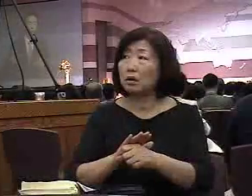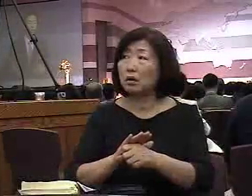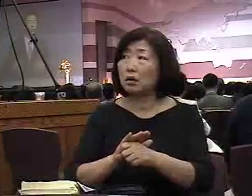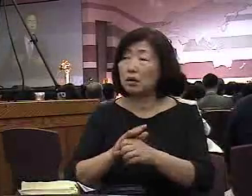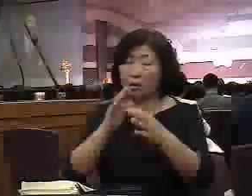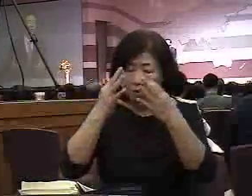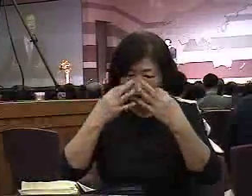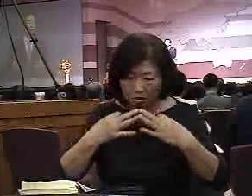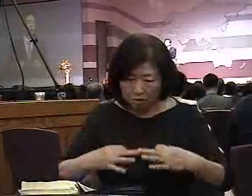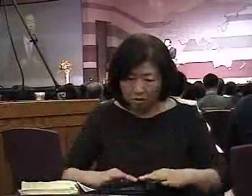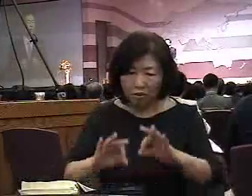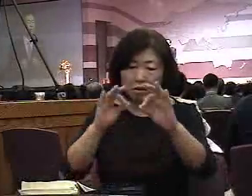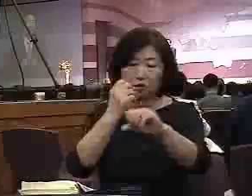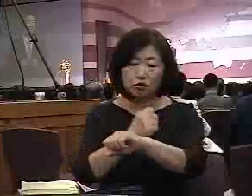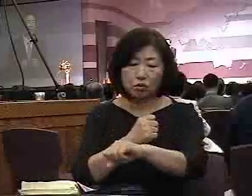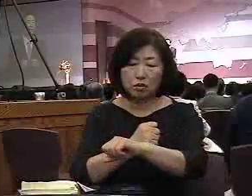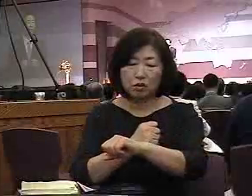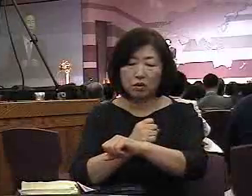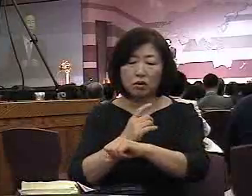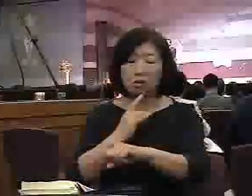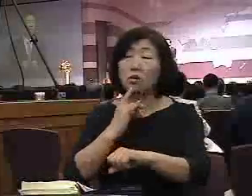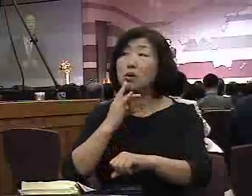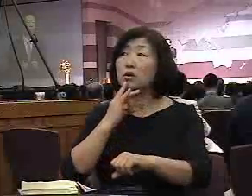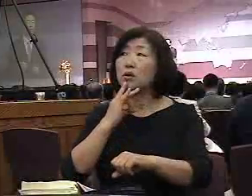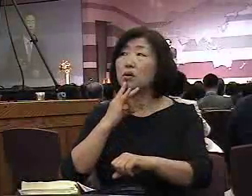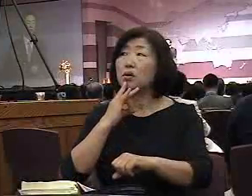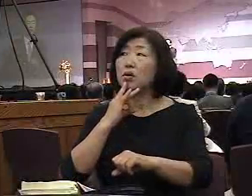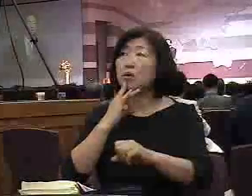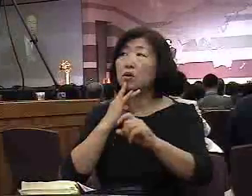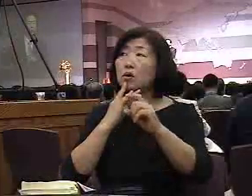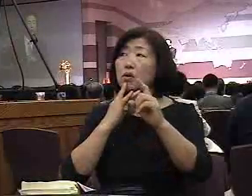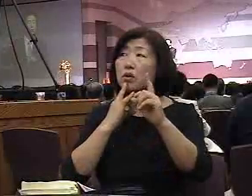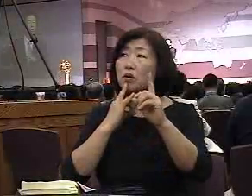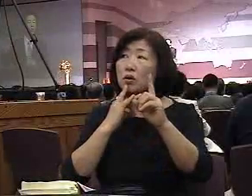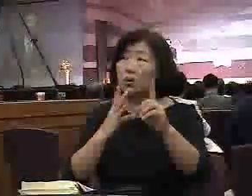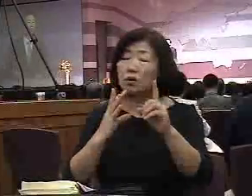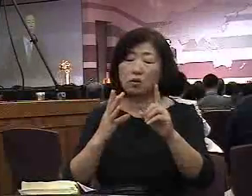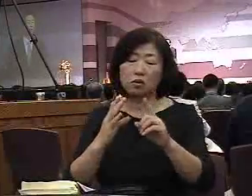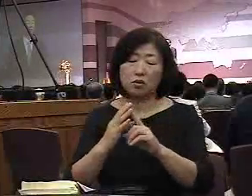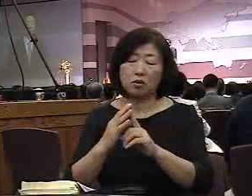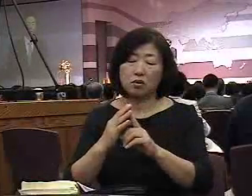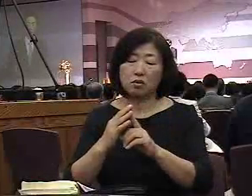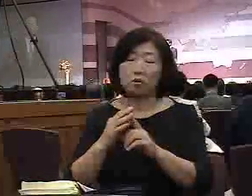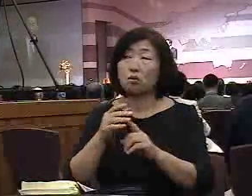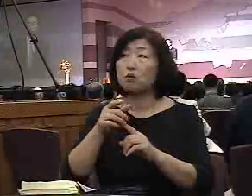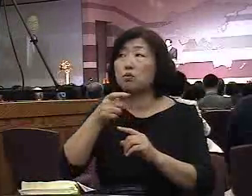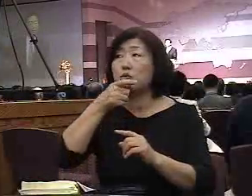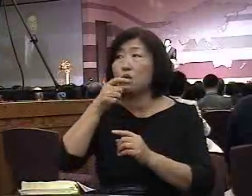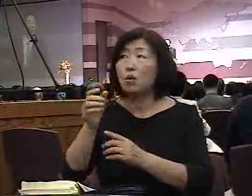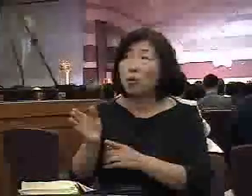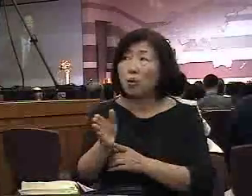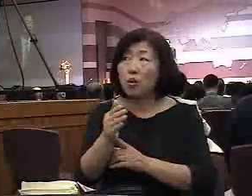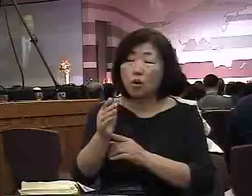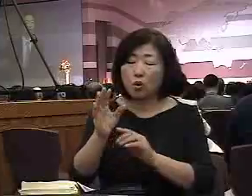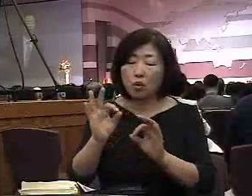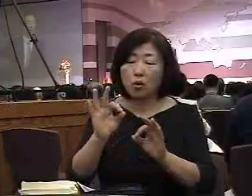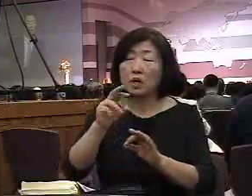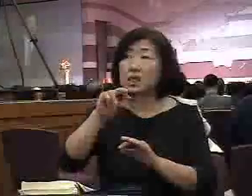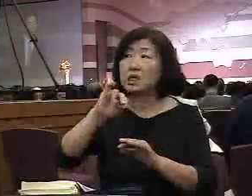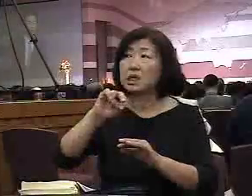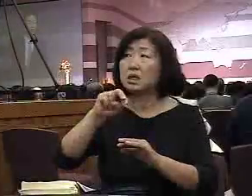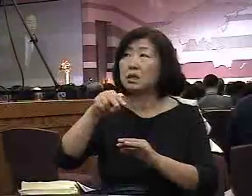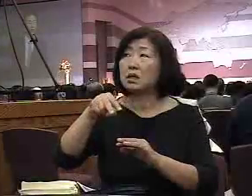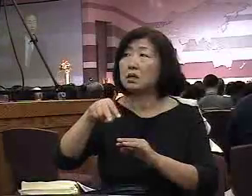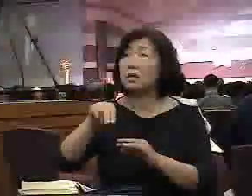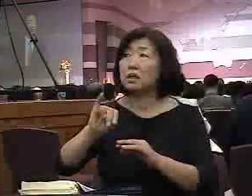밤새껏 수고해서 받았던 유일한 자기의 재정의 근원인 그 물고기를 바라보시면서 사랑하는 시몬아,